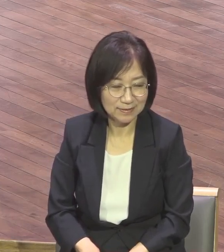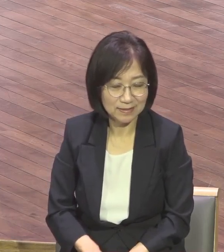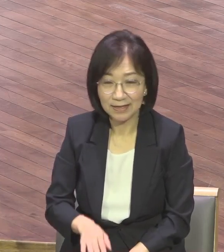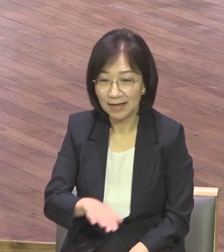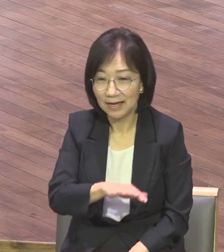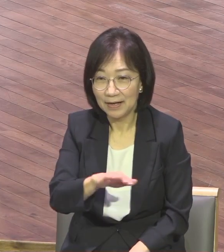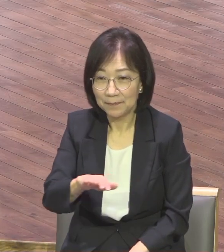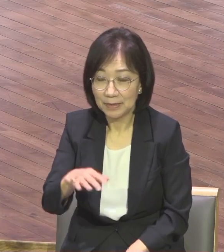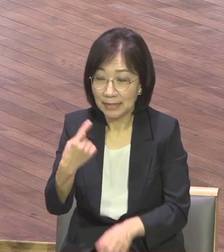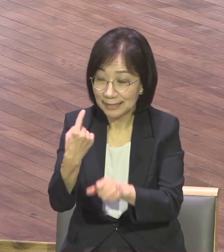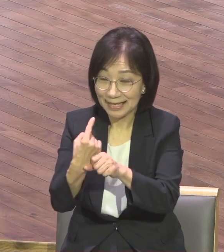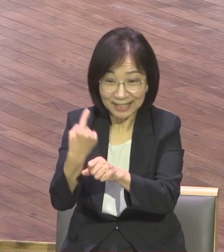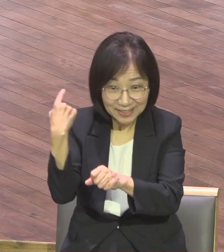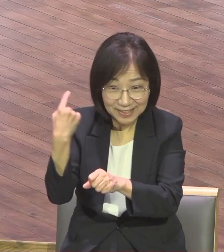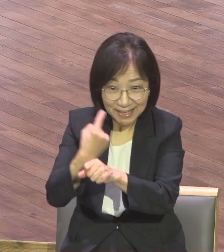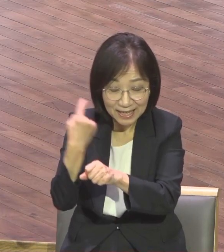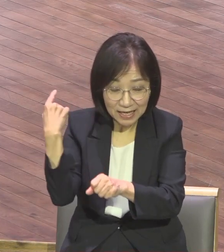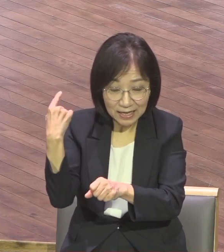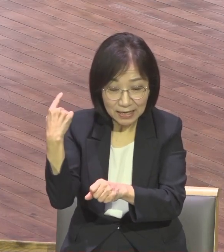되기 전에 작년에 이미